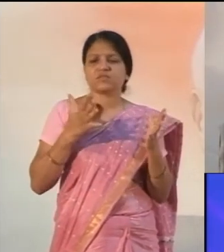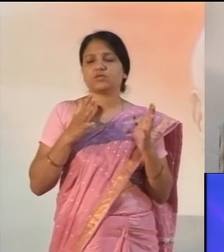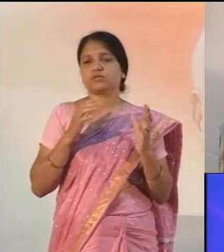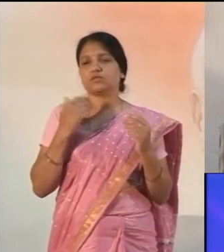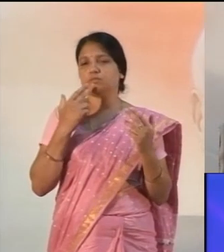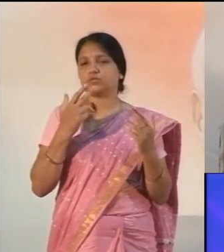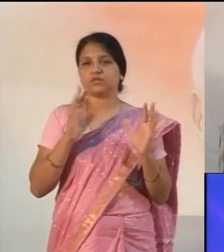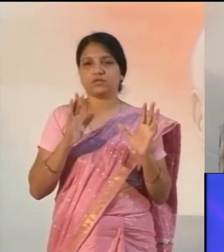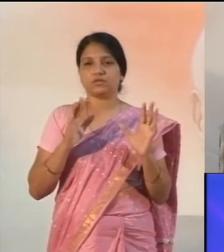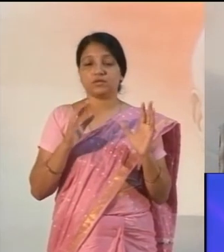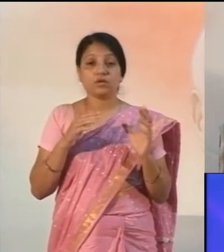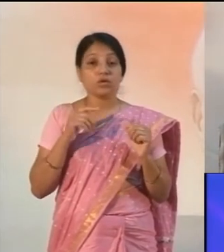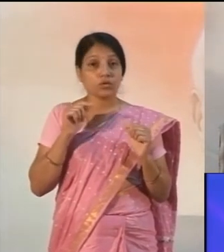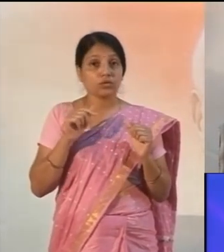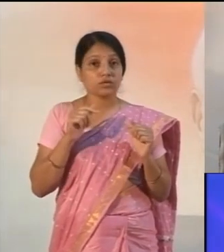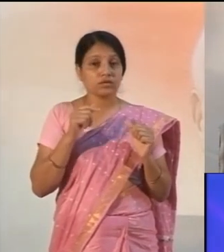क्योंकि वो उदास थी।